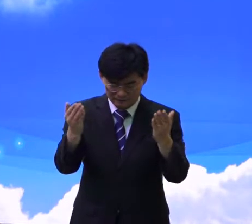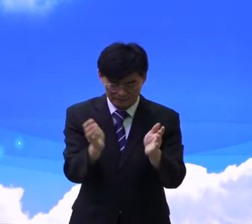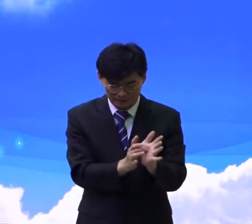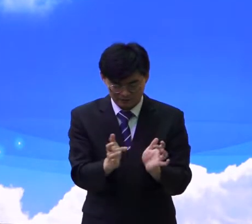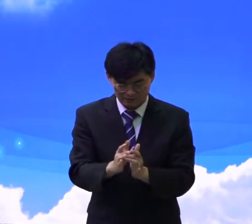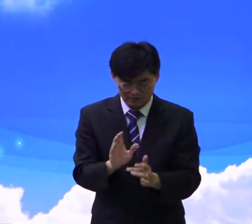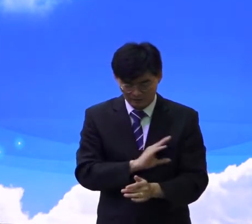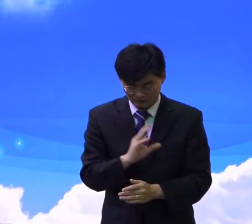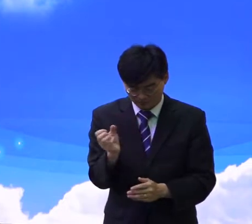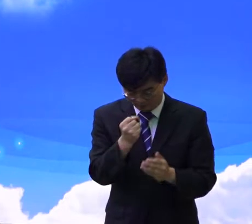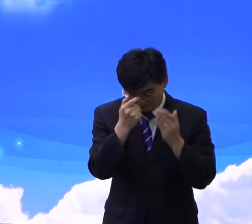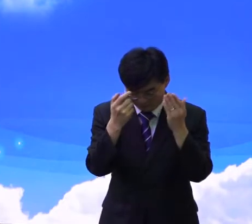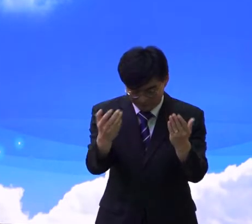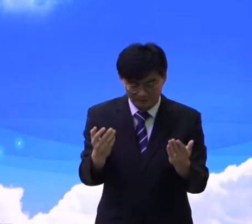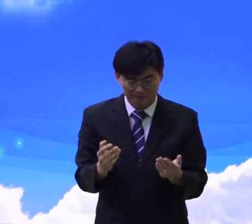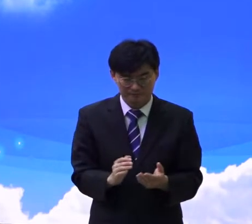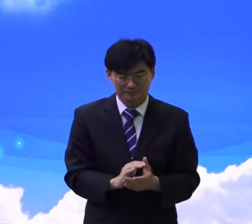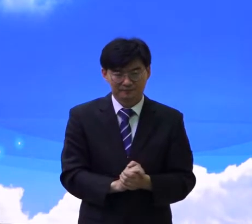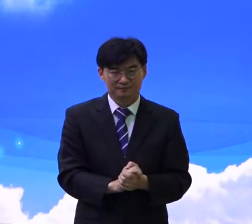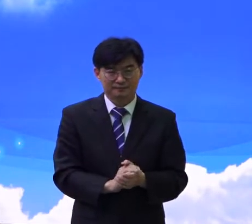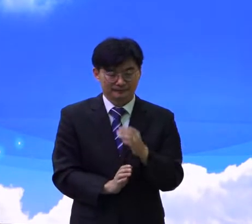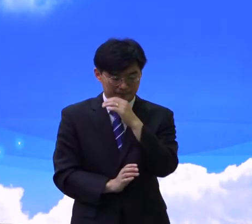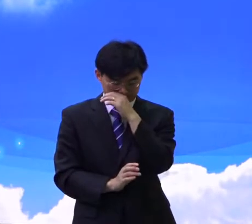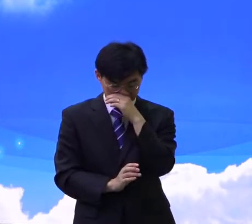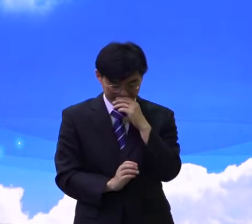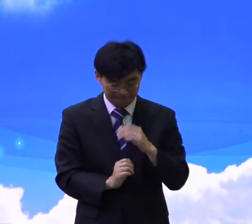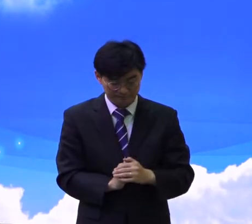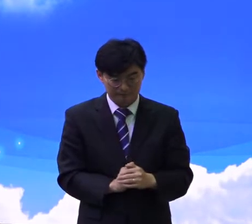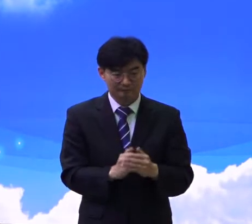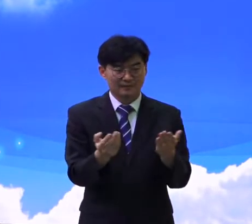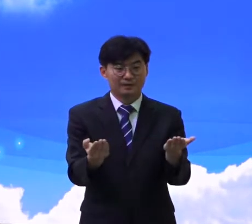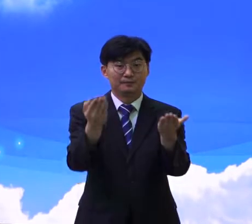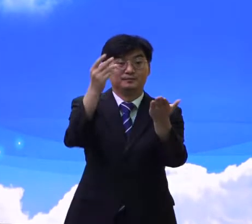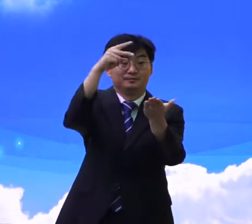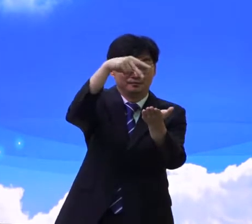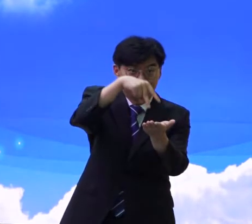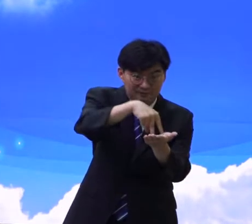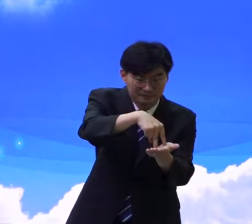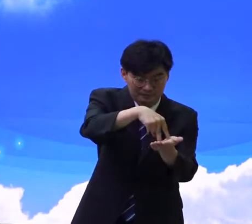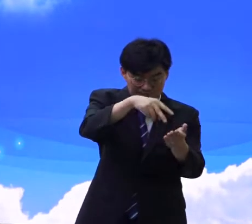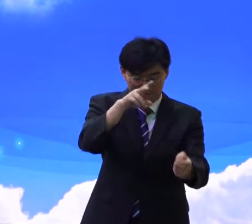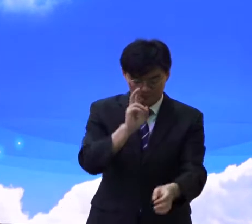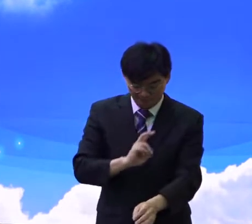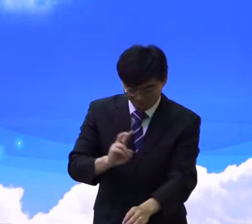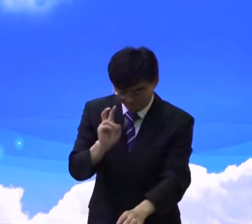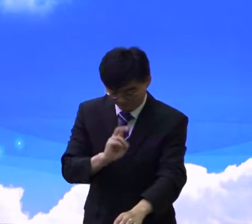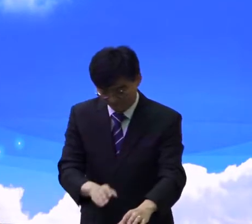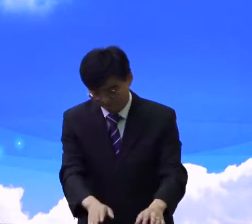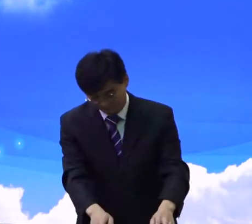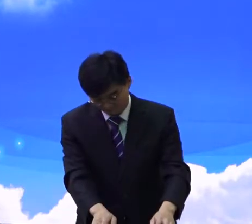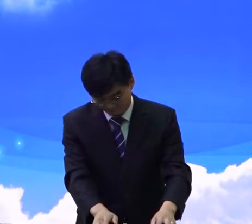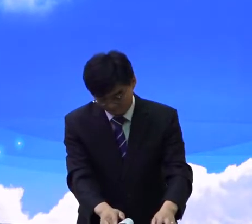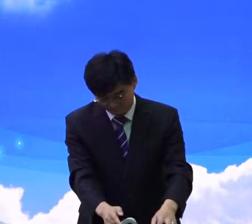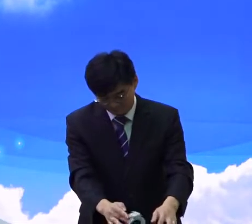이름으로 기도합니다. 아멘. 이제 다 함께 일어나셔서 결단 찬송을 부르겠습니다.